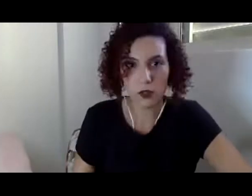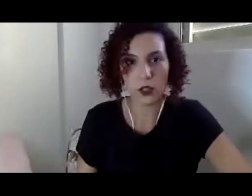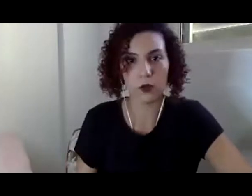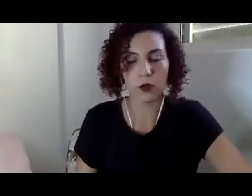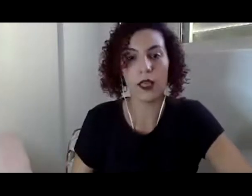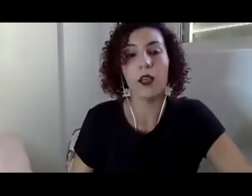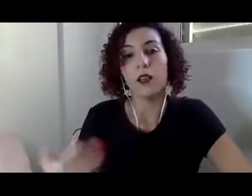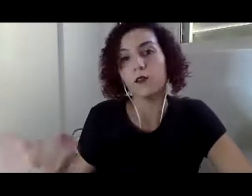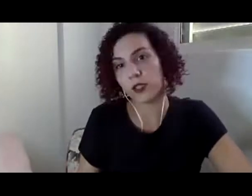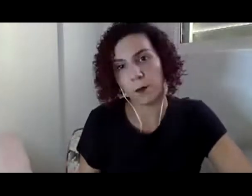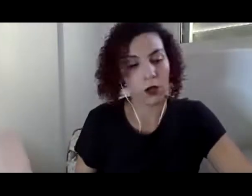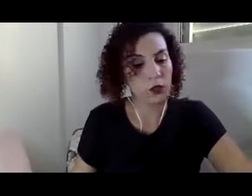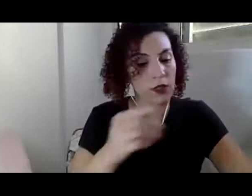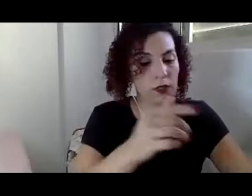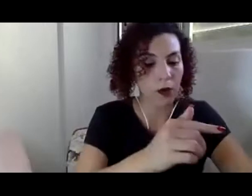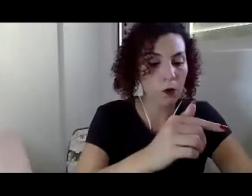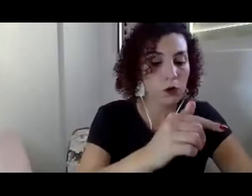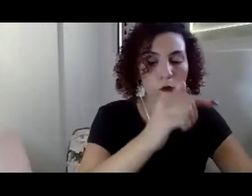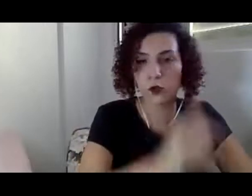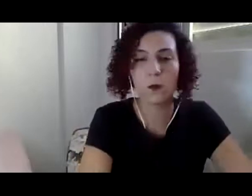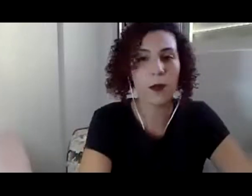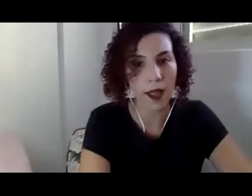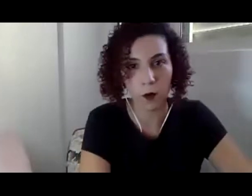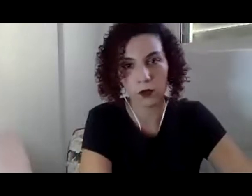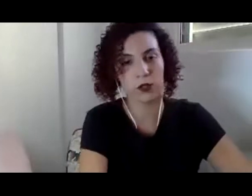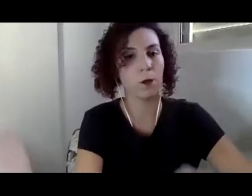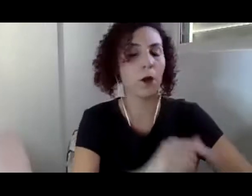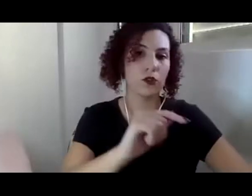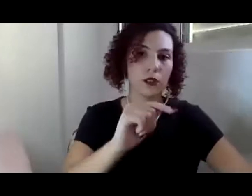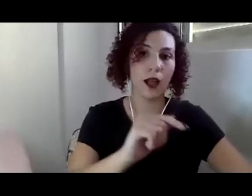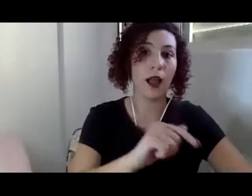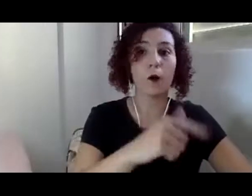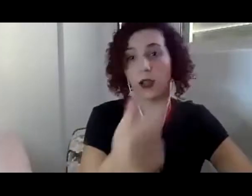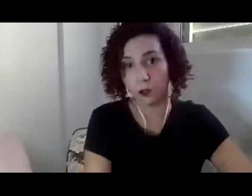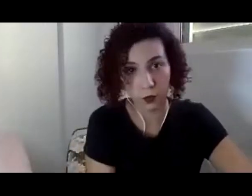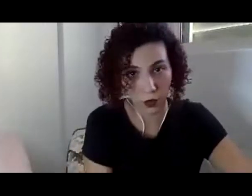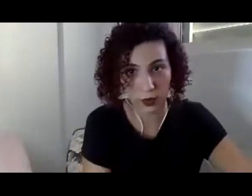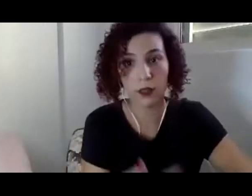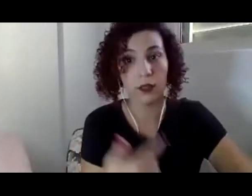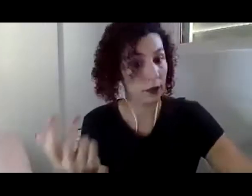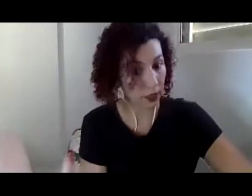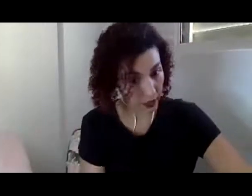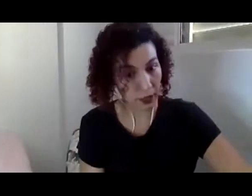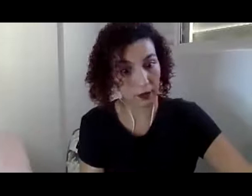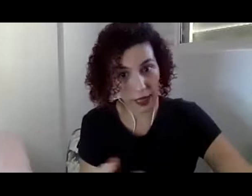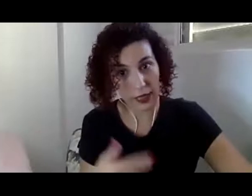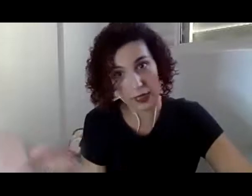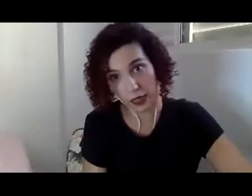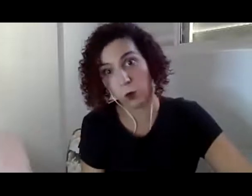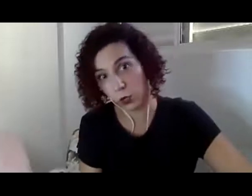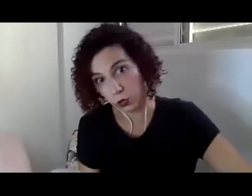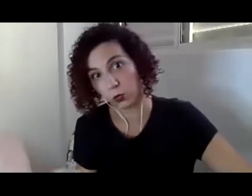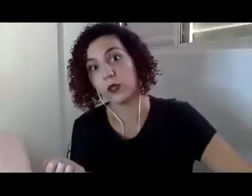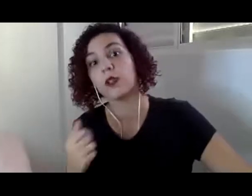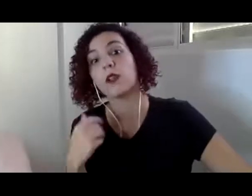faz sentido, né? Você pode estar com um som super alto, você pode estar ao telefone, né, assim,